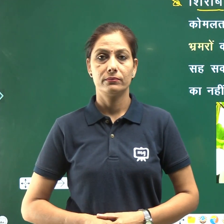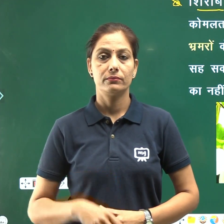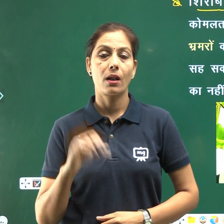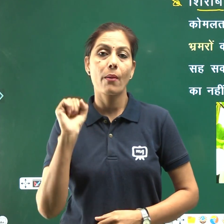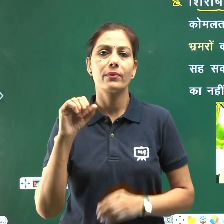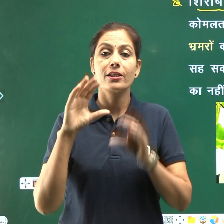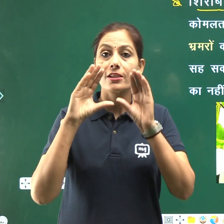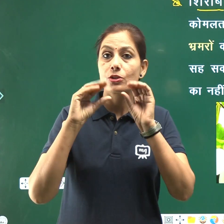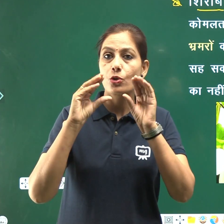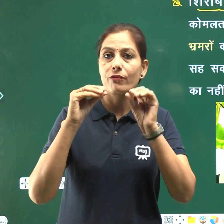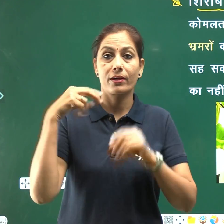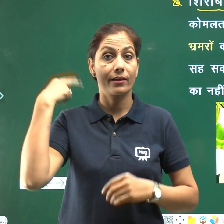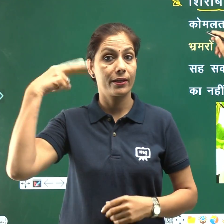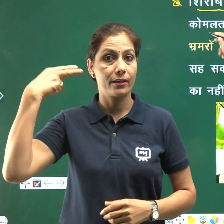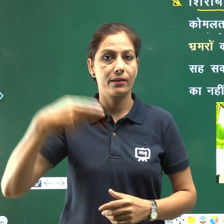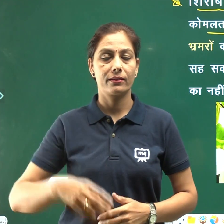अपनी कोमलता के कारण